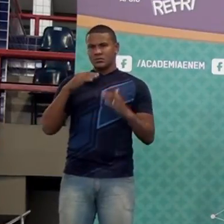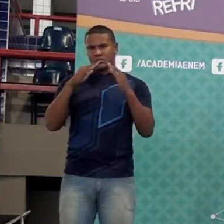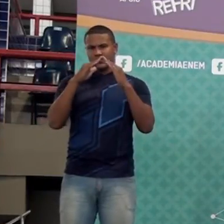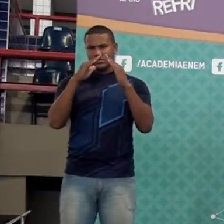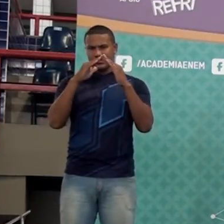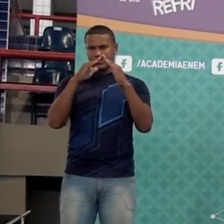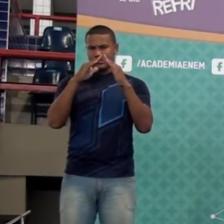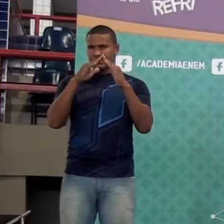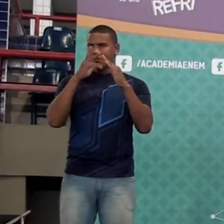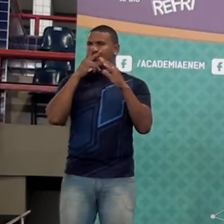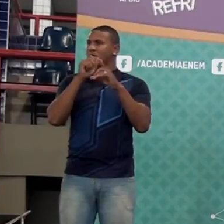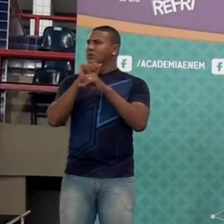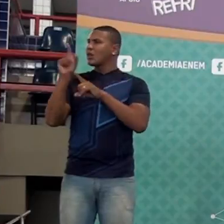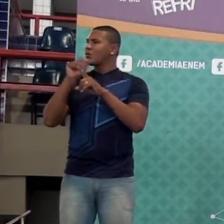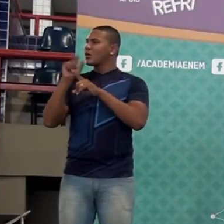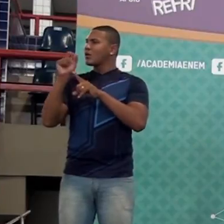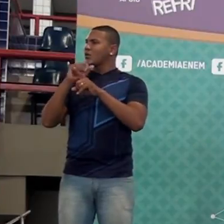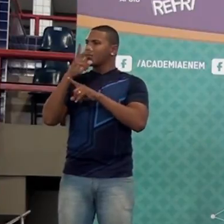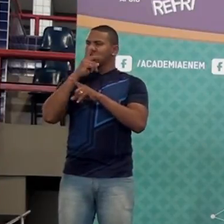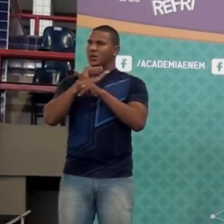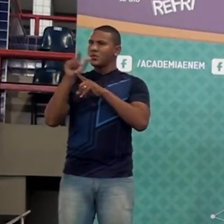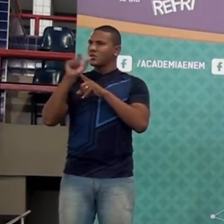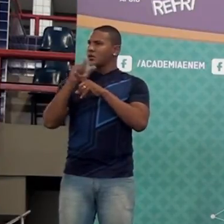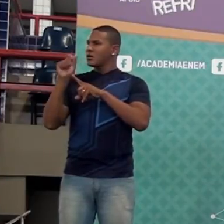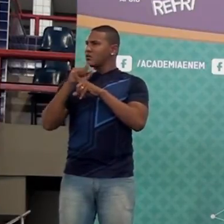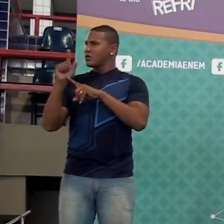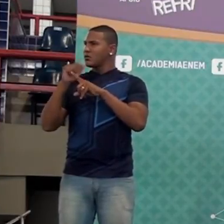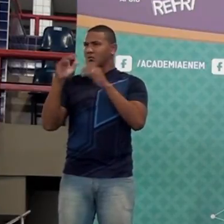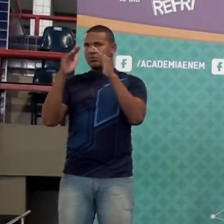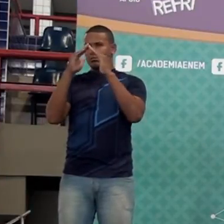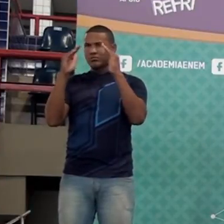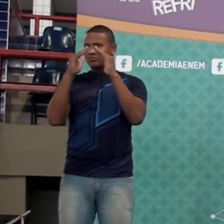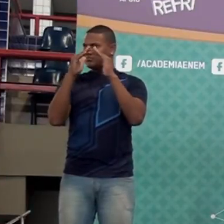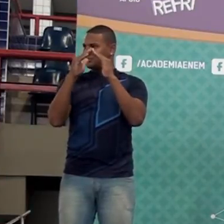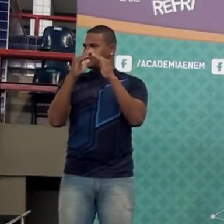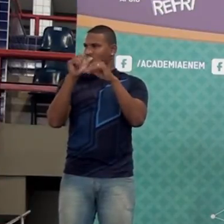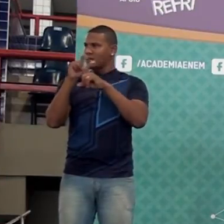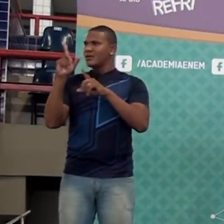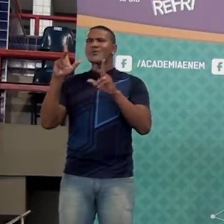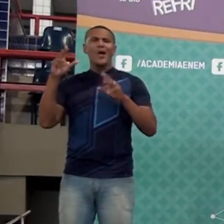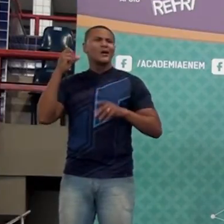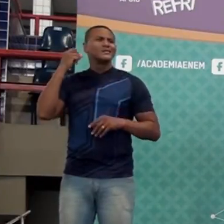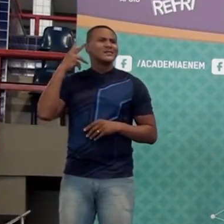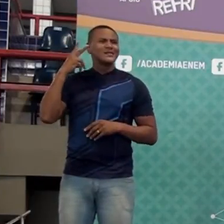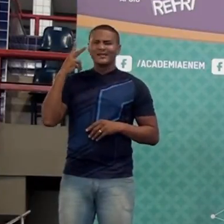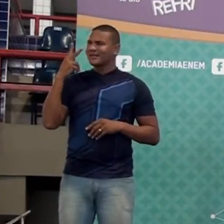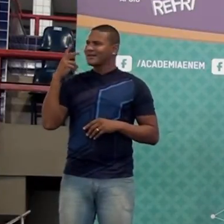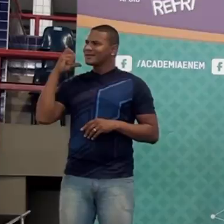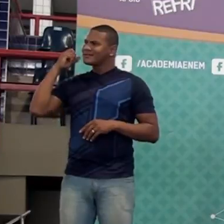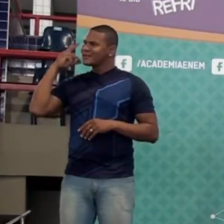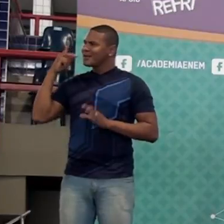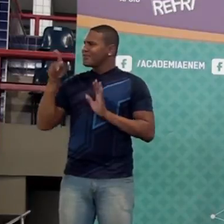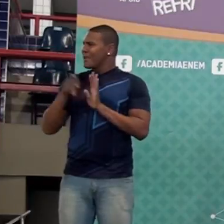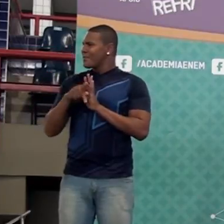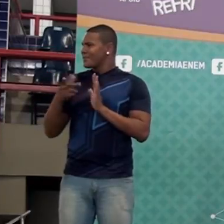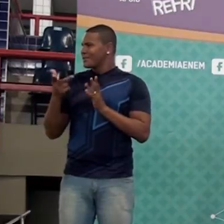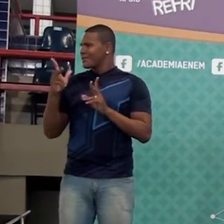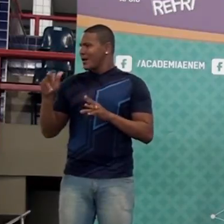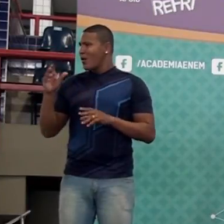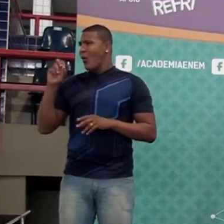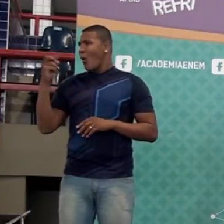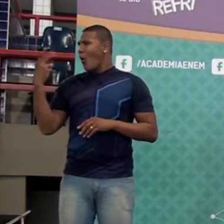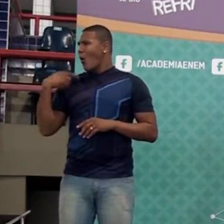tipo, pague um aluguel por essas placas. Como você paga o seu telefone de celular, como quem tem TV a cabo também